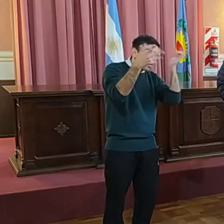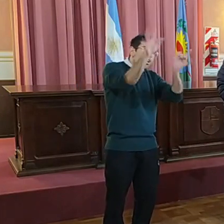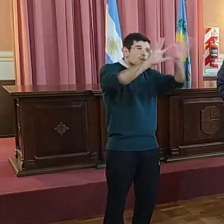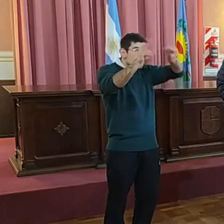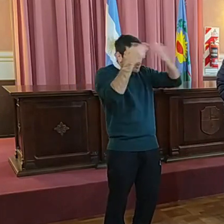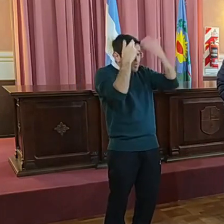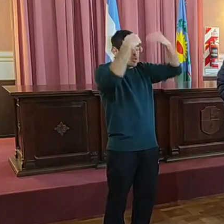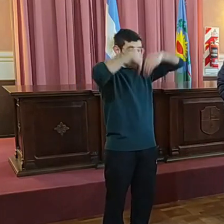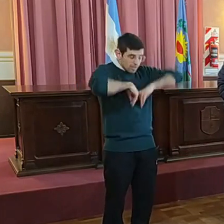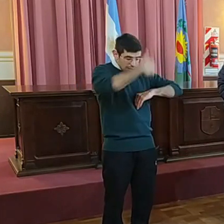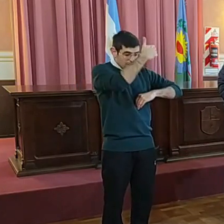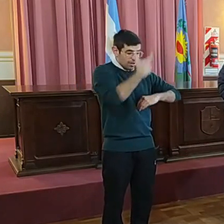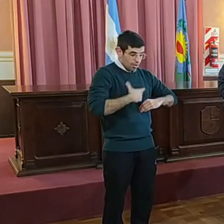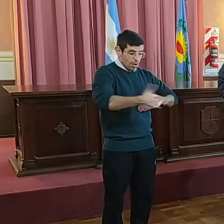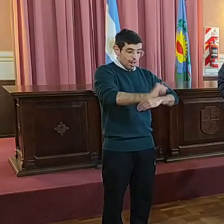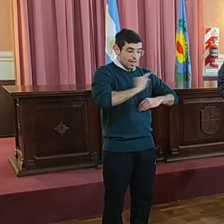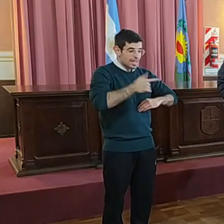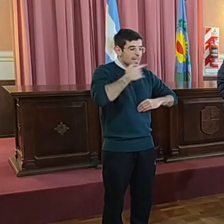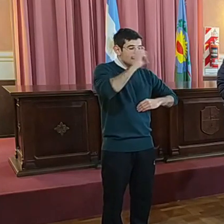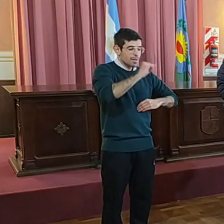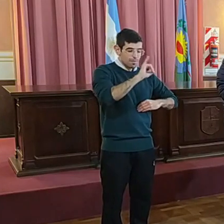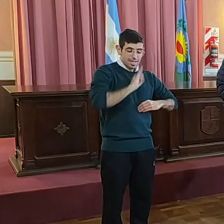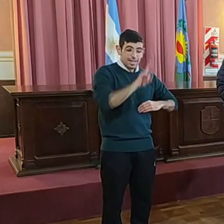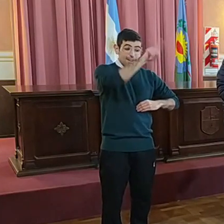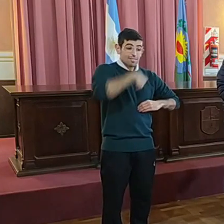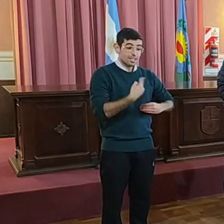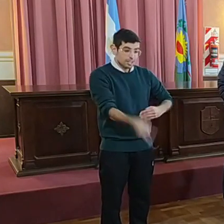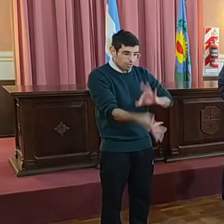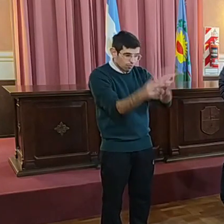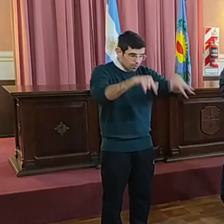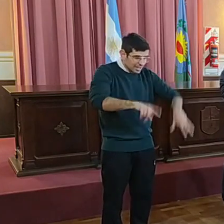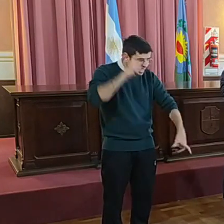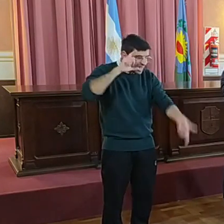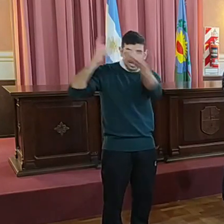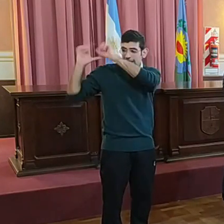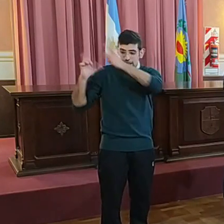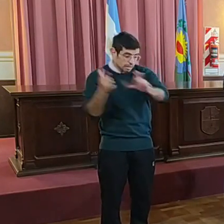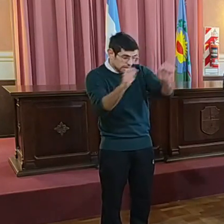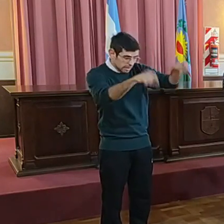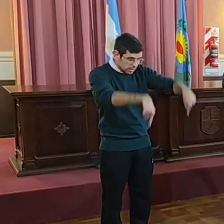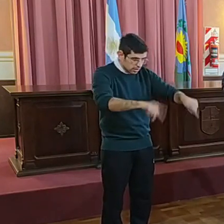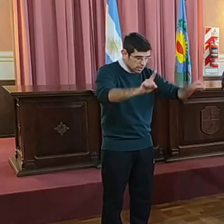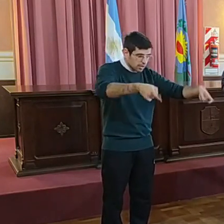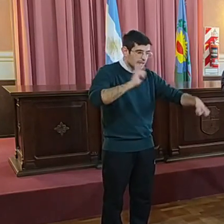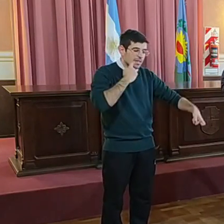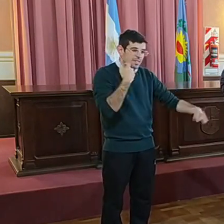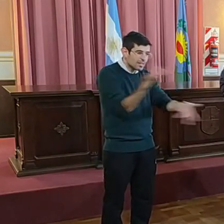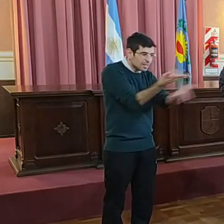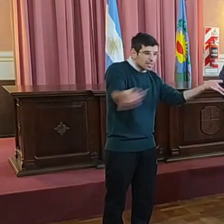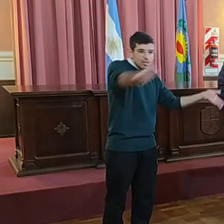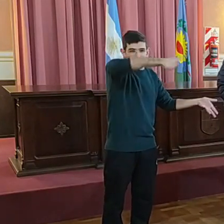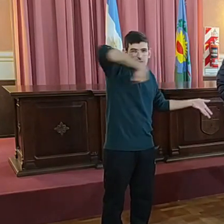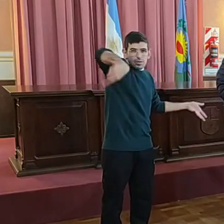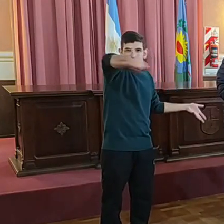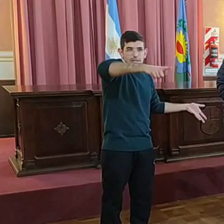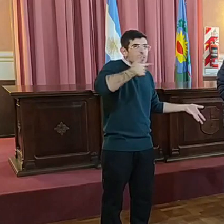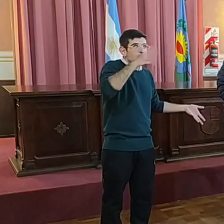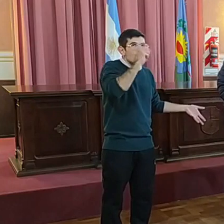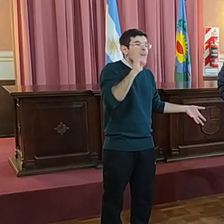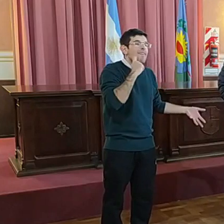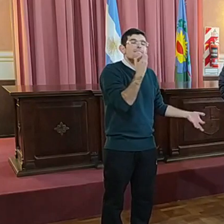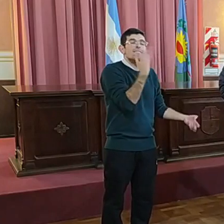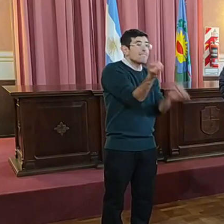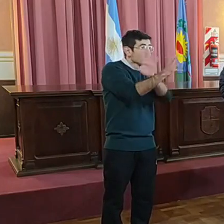que somos. Nuestra ubicación estratégica, la belleza con la que hemos sido bendecidos y nuestra impronta